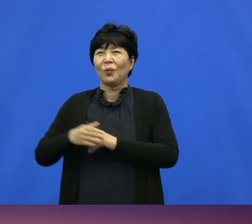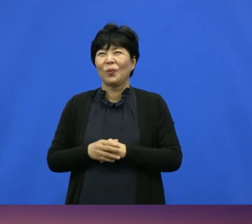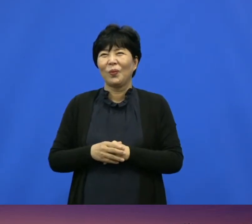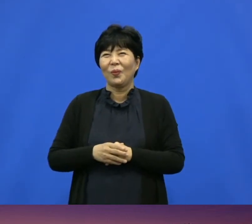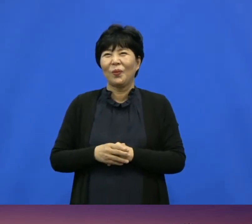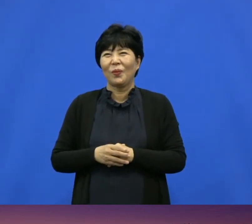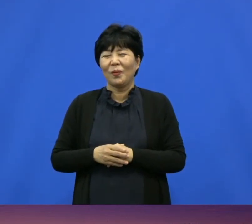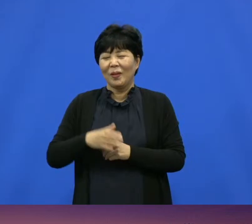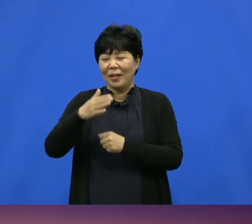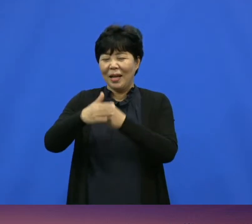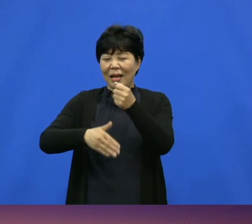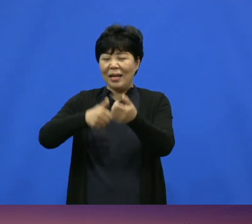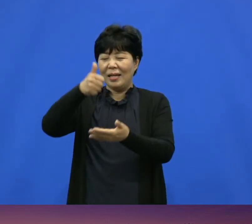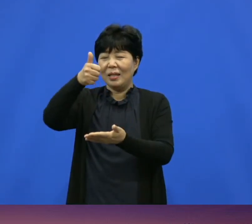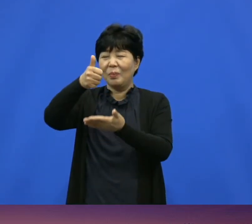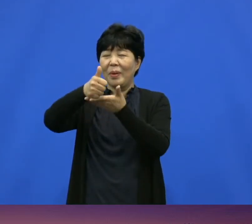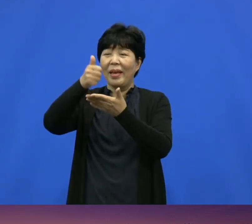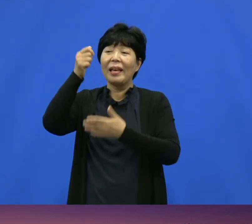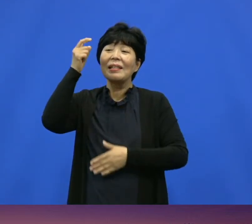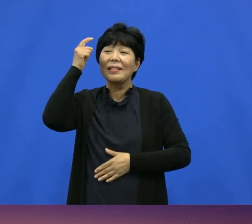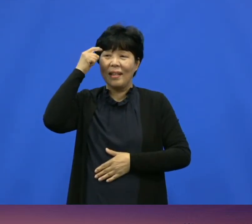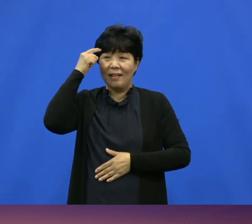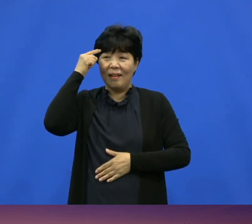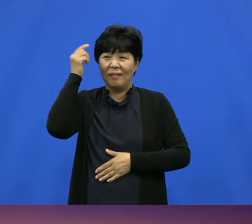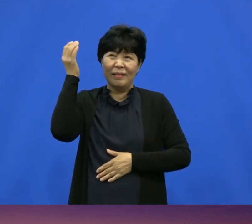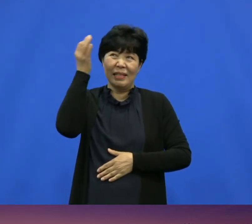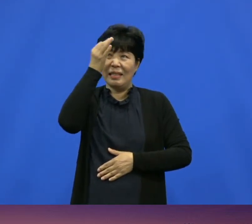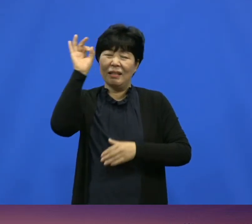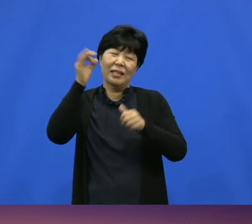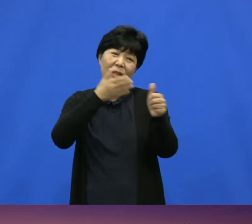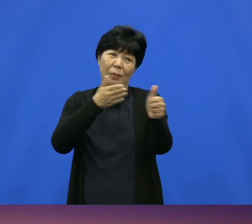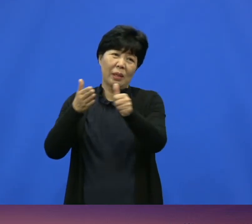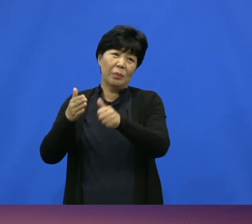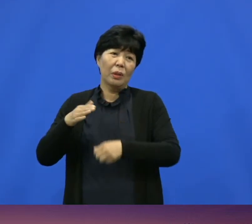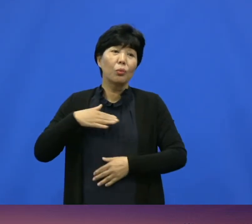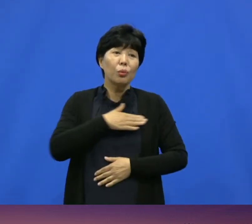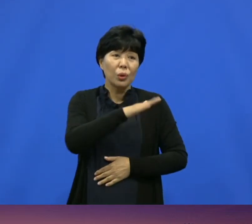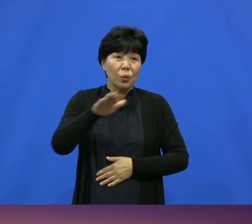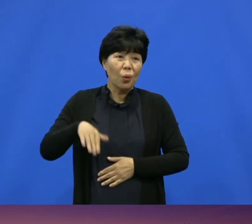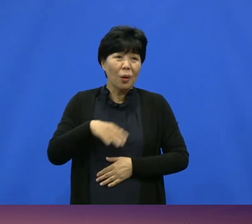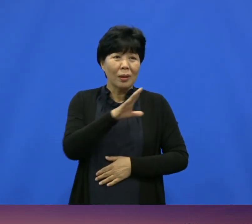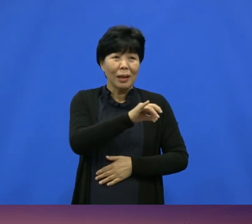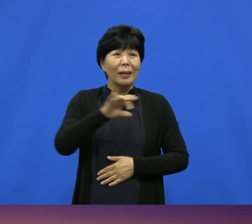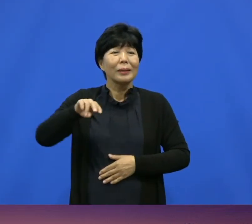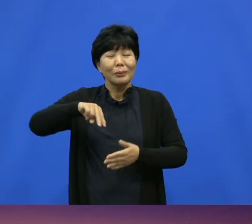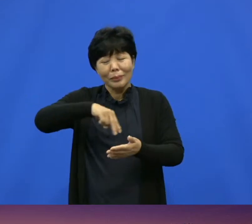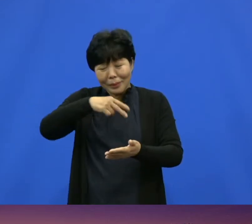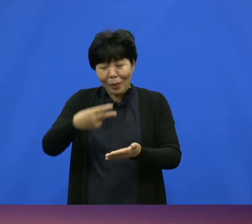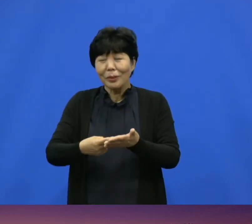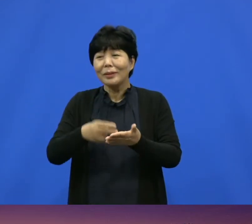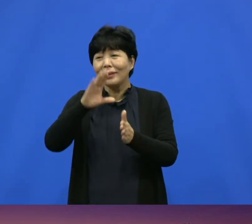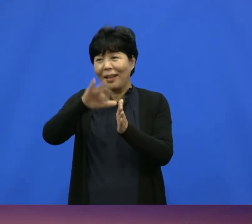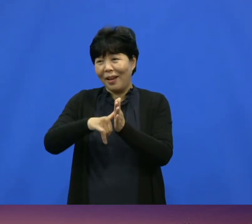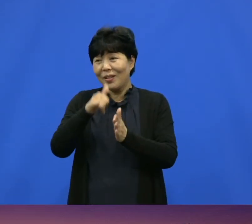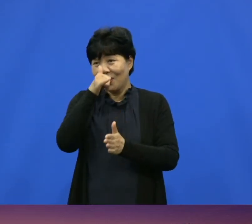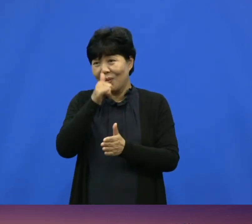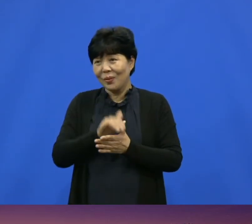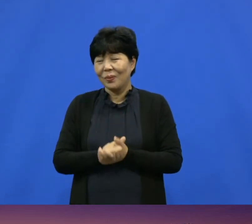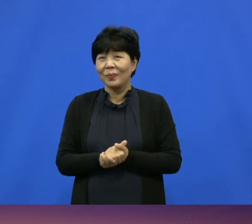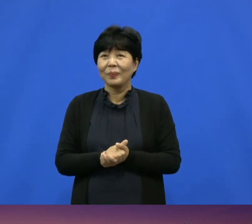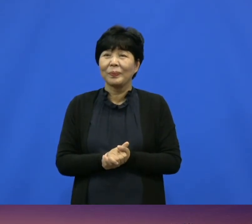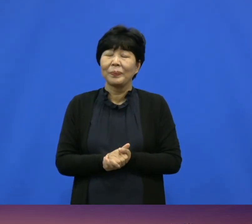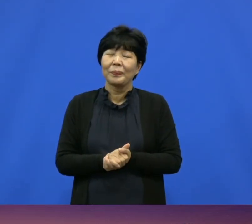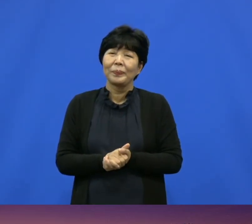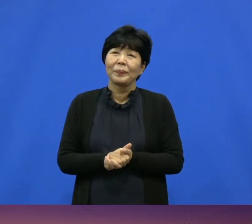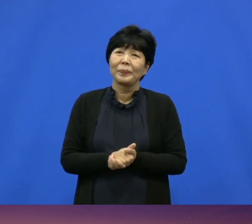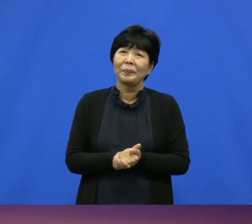생각을 받아들이는 것입니다. 여러분, 하나님의 자녀인 우리도 넘어집니다. 예수 믿으면 넘어지지 않는다고 이렇게 할 수 있는 사람이